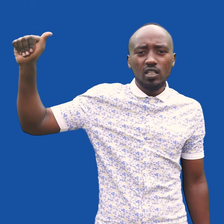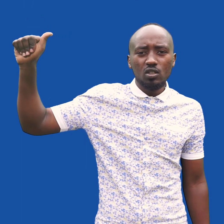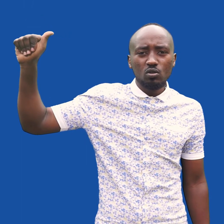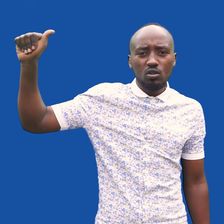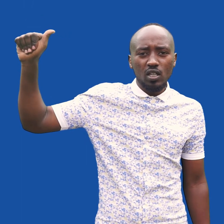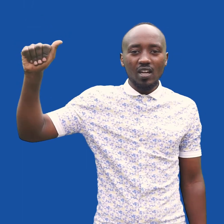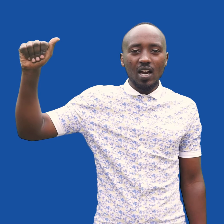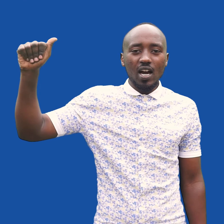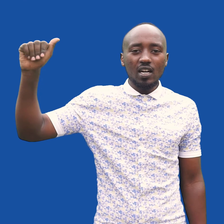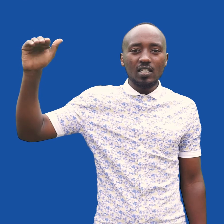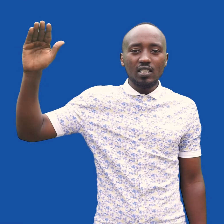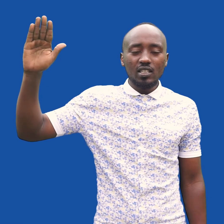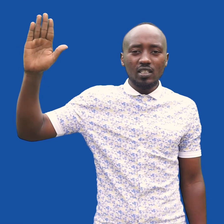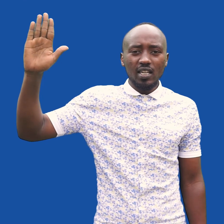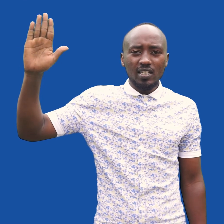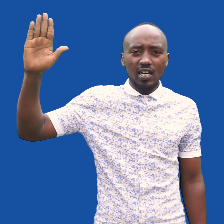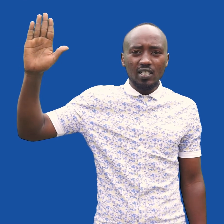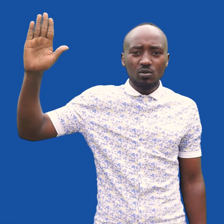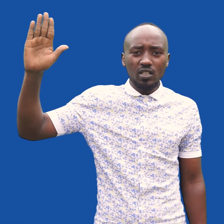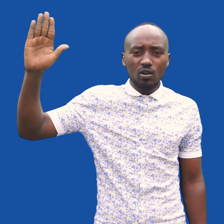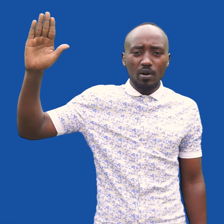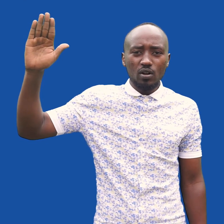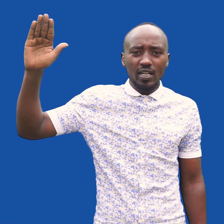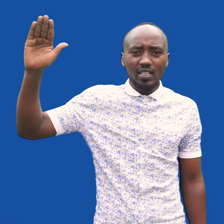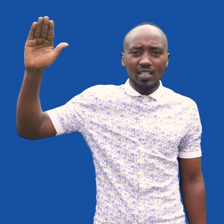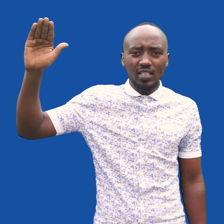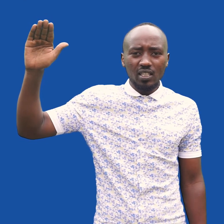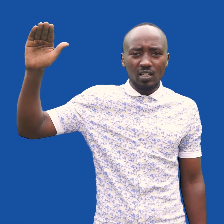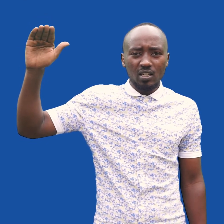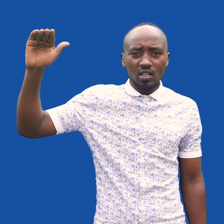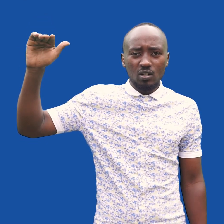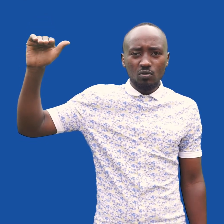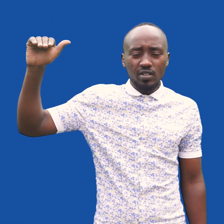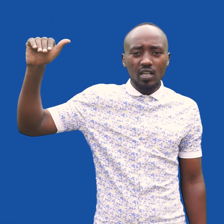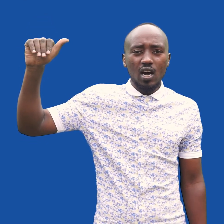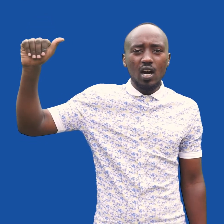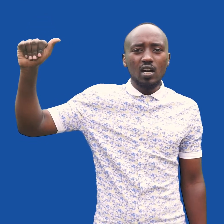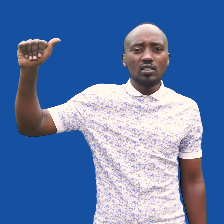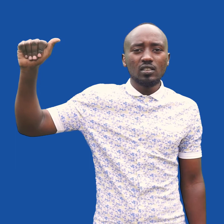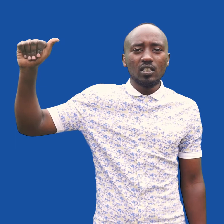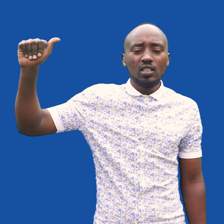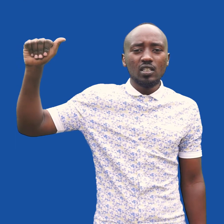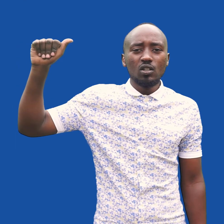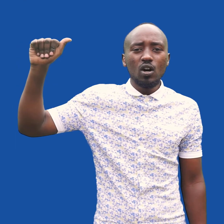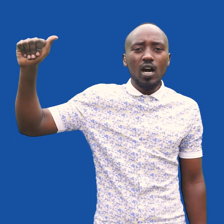hezulu. A, chiganza jagaze gulicha uramanuragache, gache uze A. Jinio A,